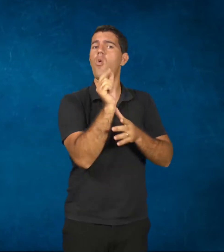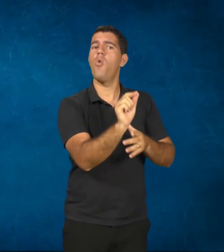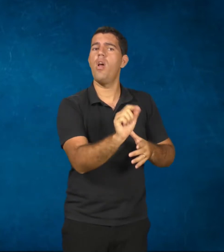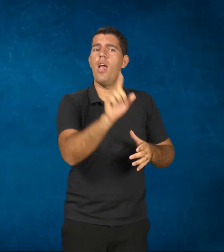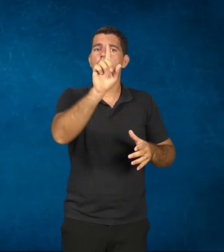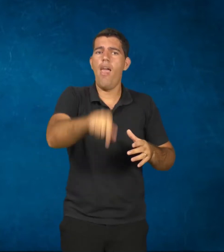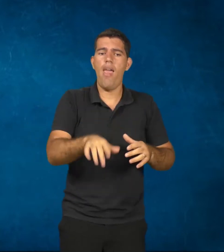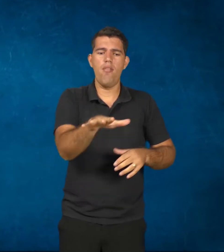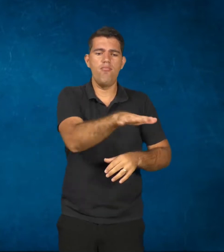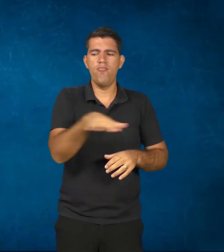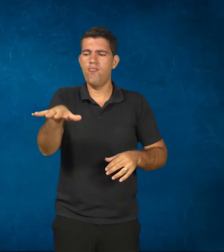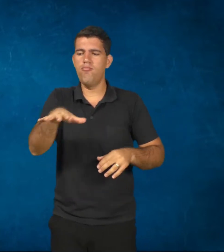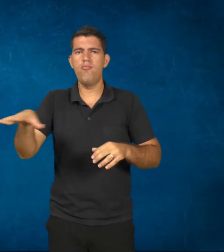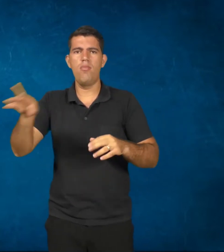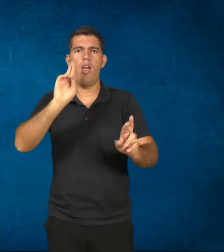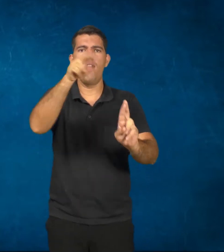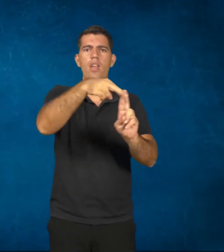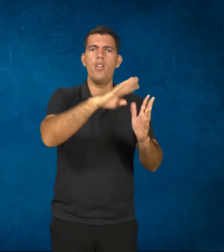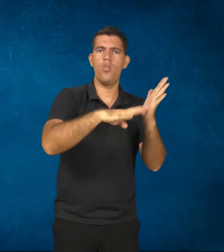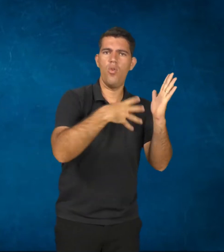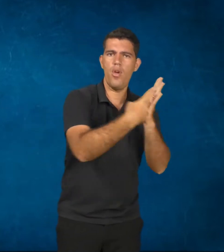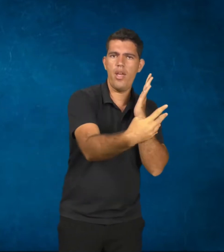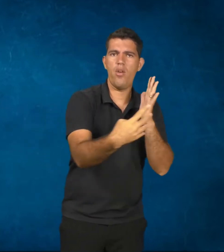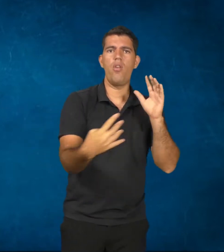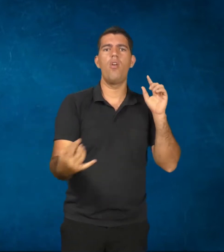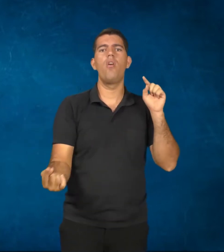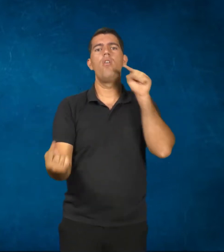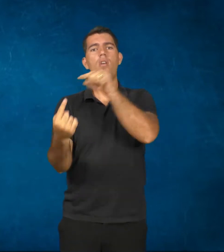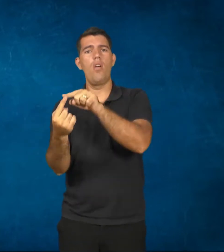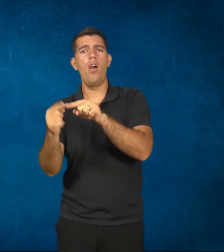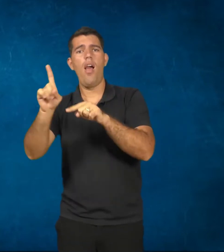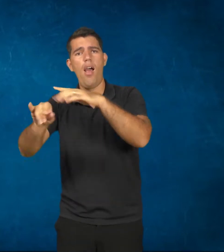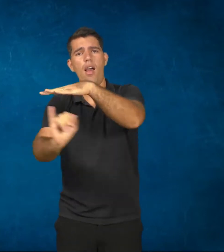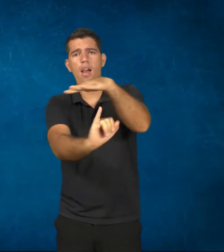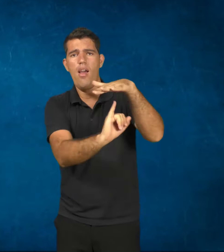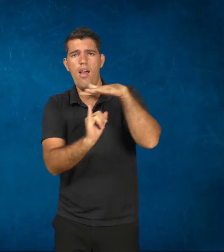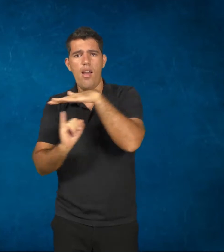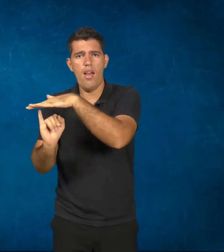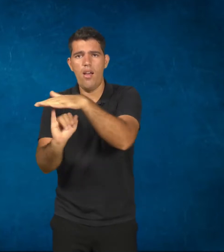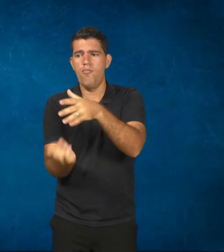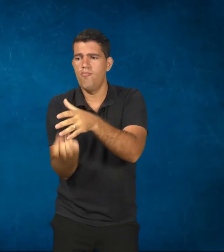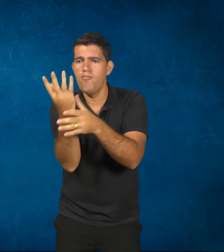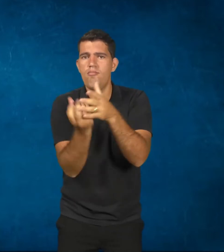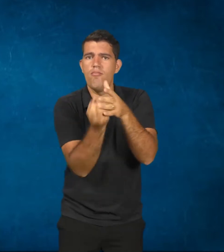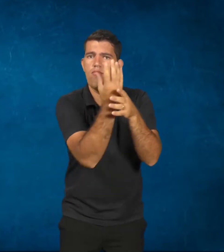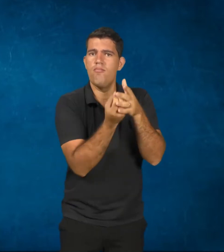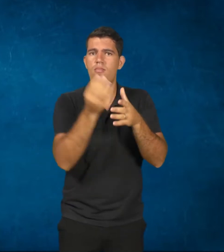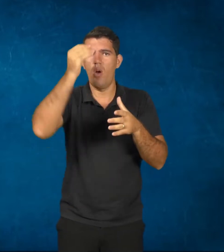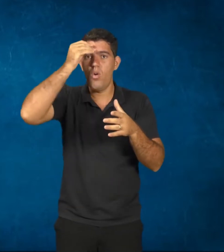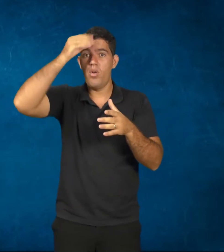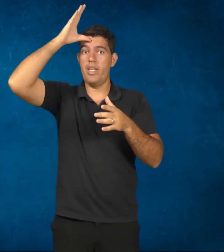de referência dos currículos, que correspondem às instituições produtoras do conhecimento